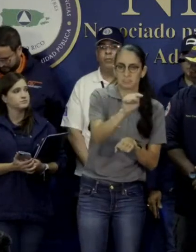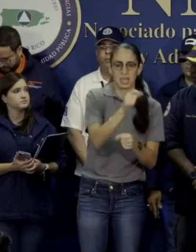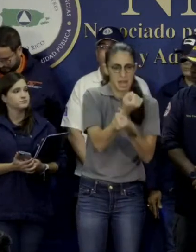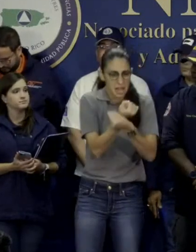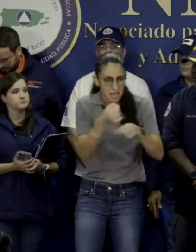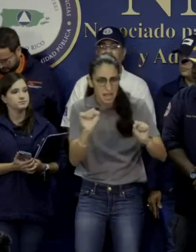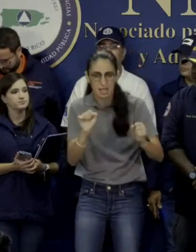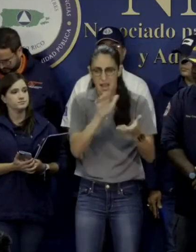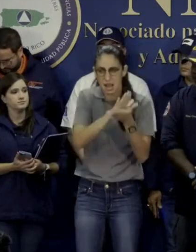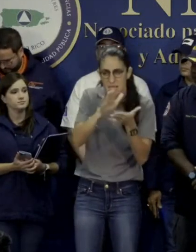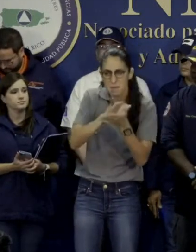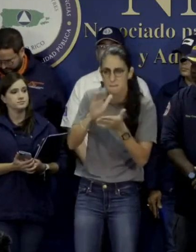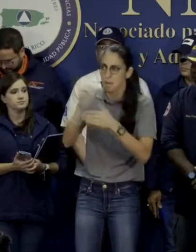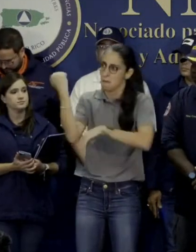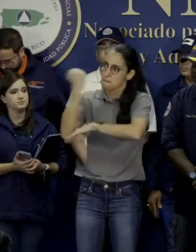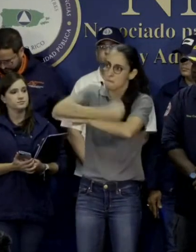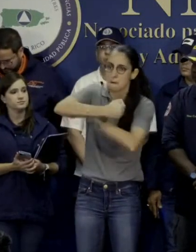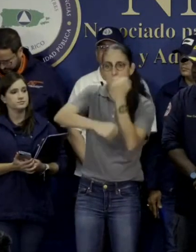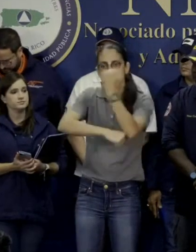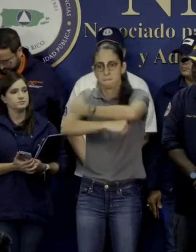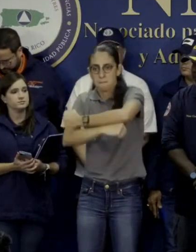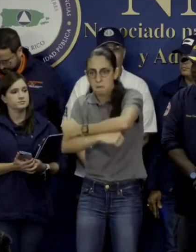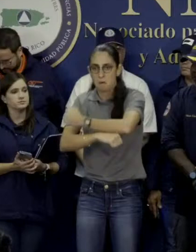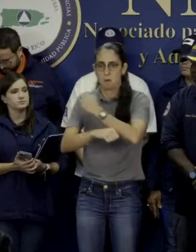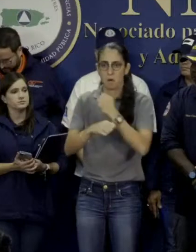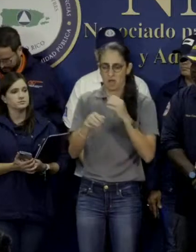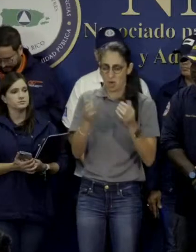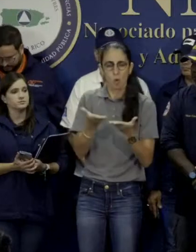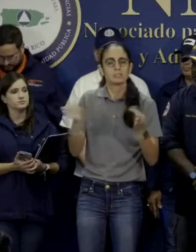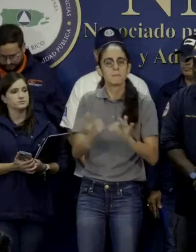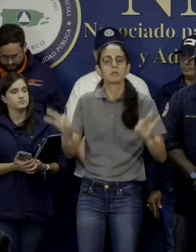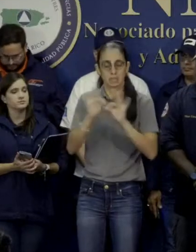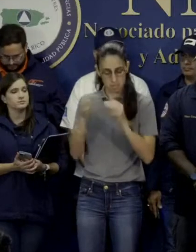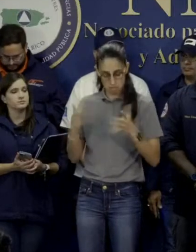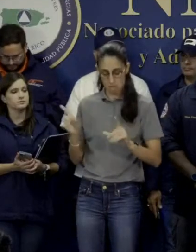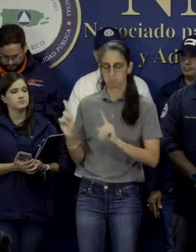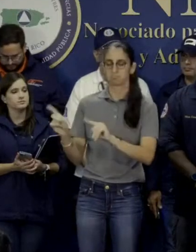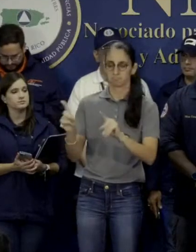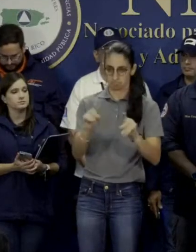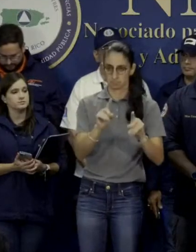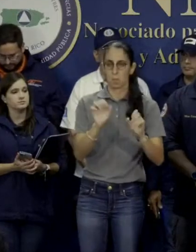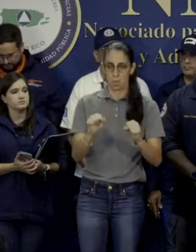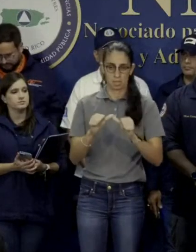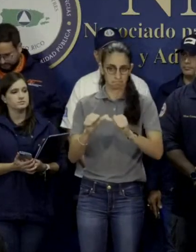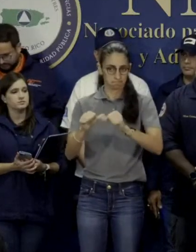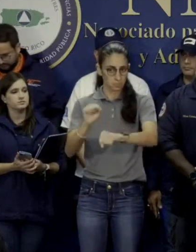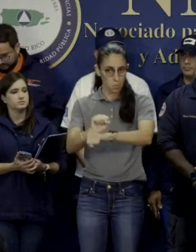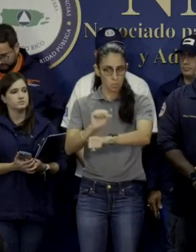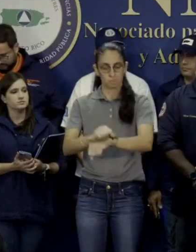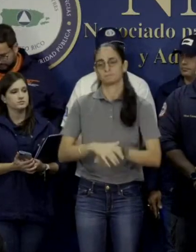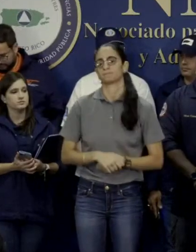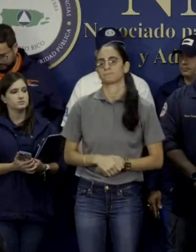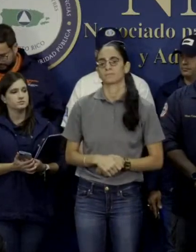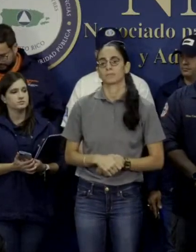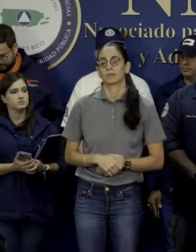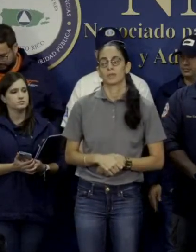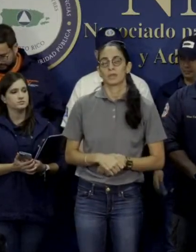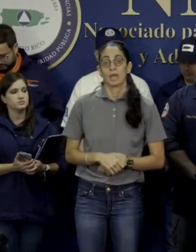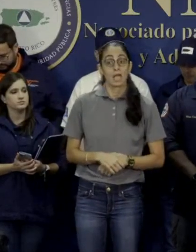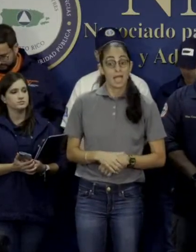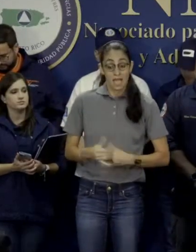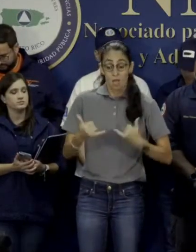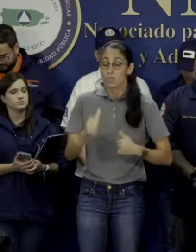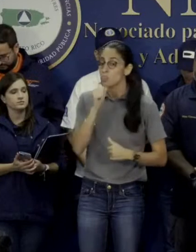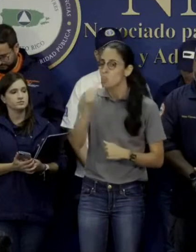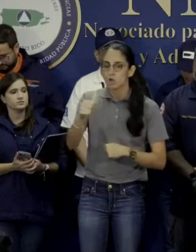rescate, limpieza de vías y restauración de servicios esenciales, a que puedan hacer su trabajo. No es